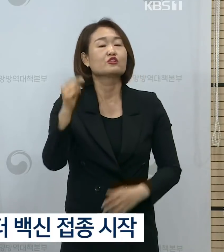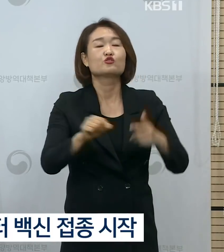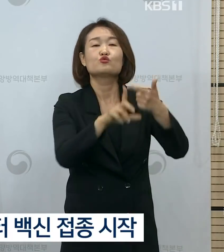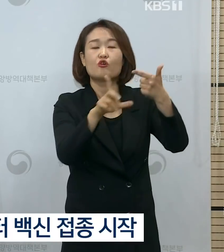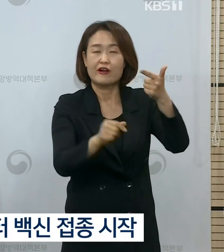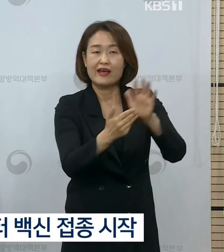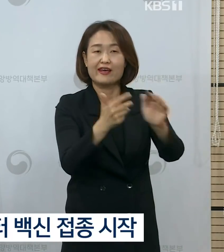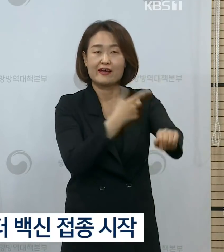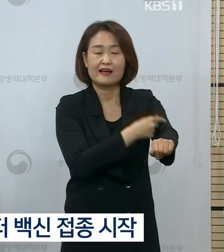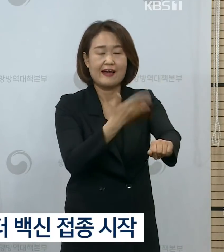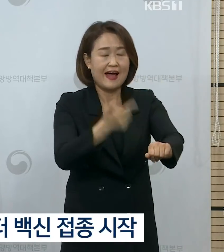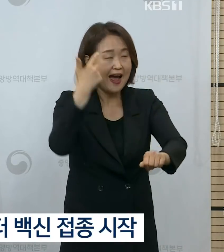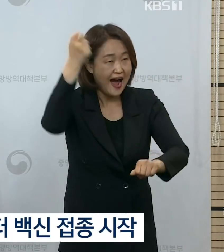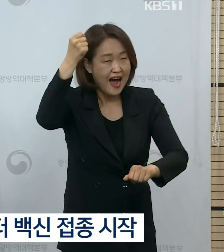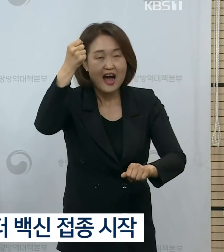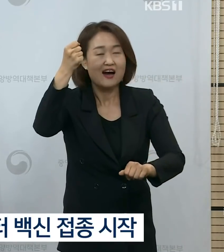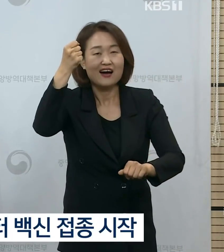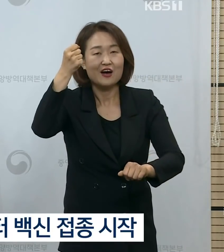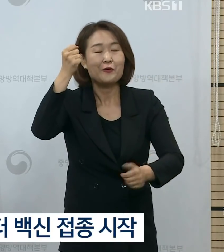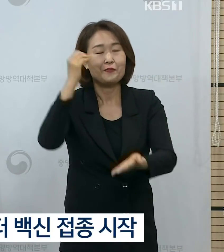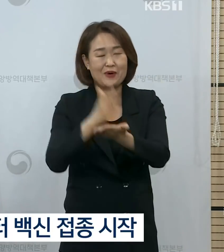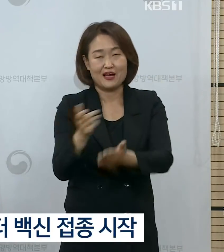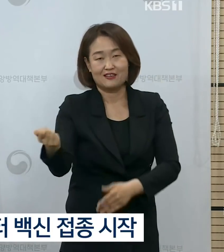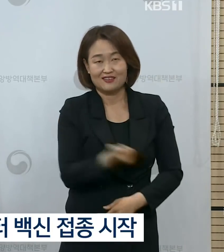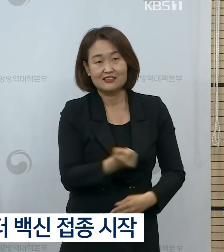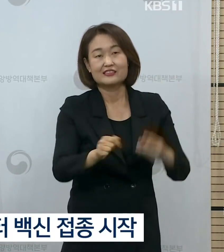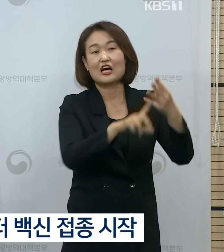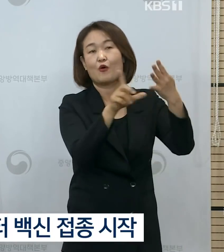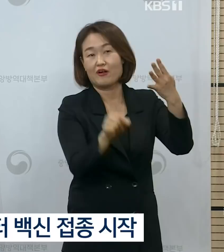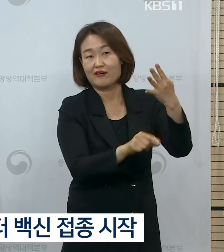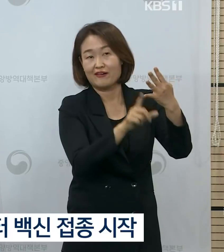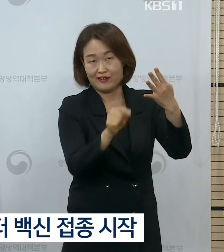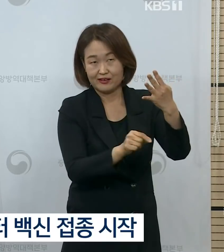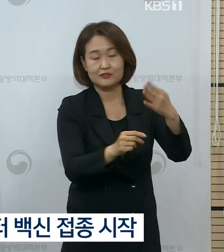계획되었던 예방접종을 4월로 접종 시기를 앞당겨